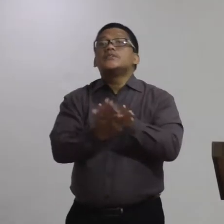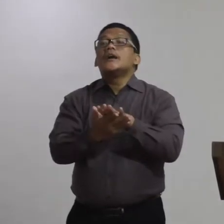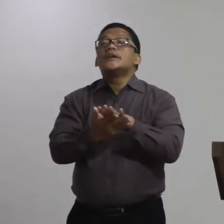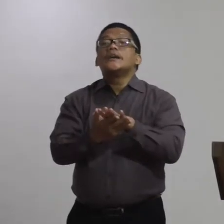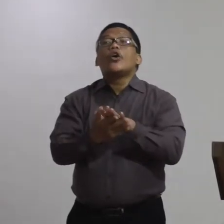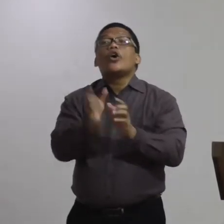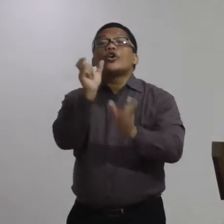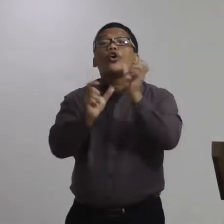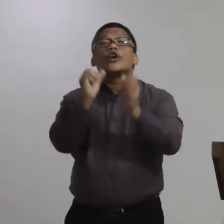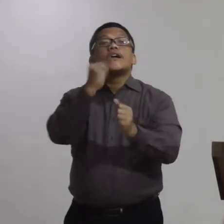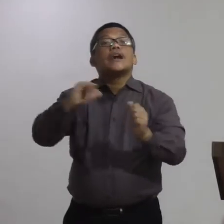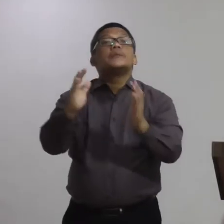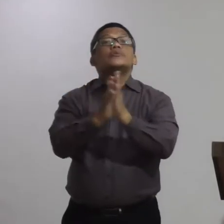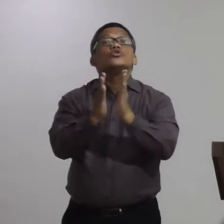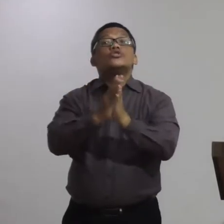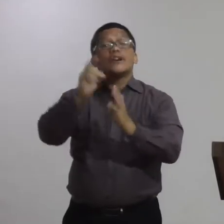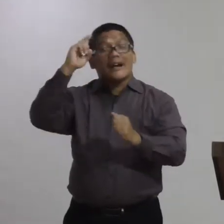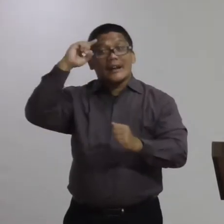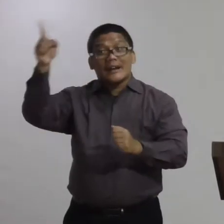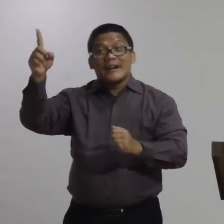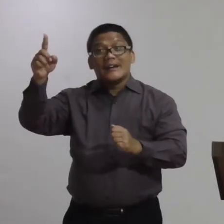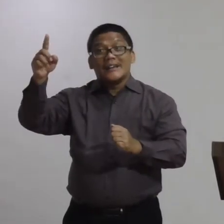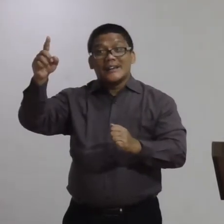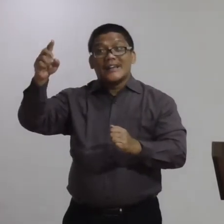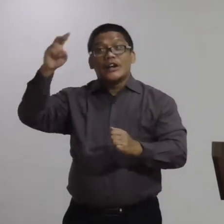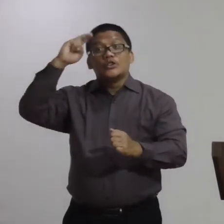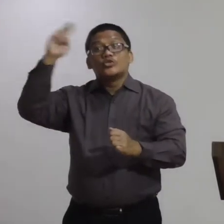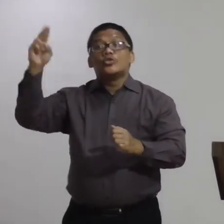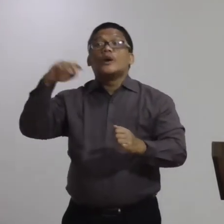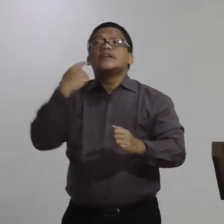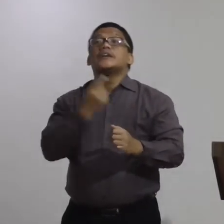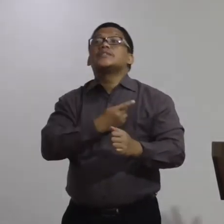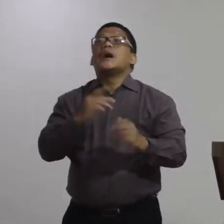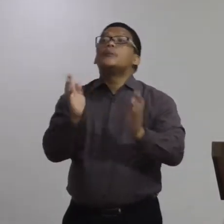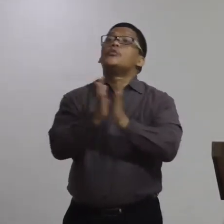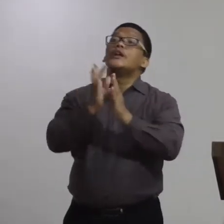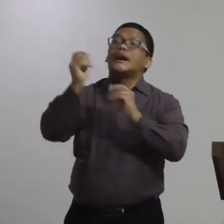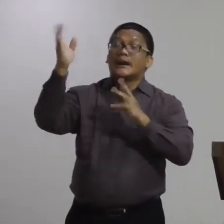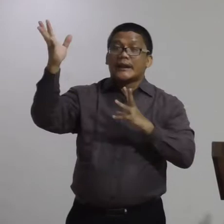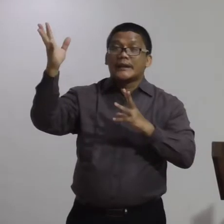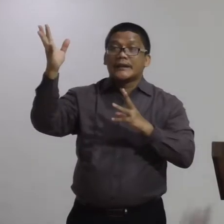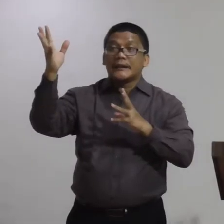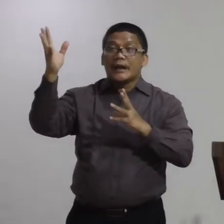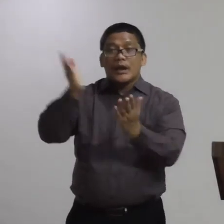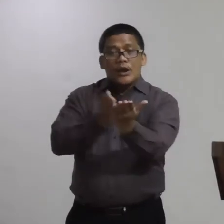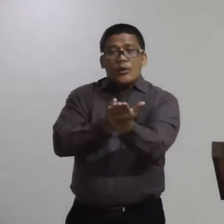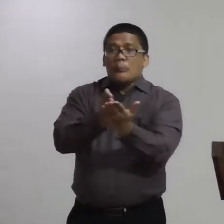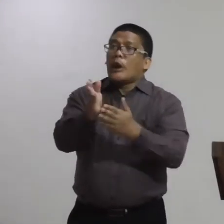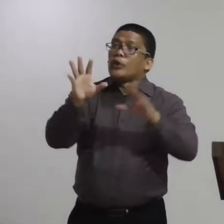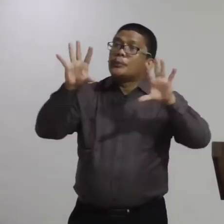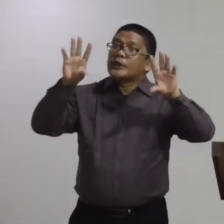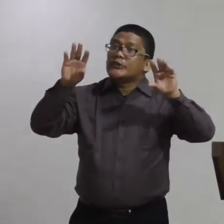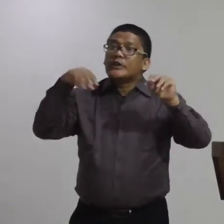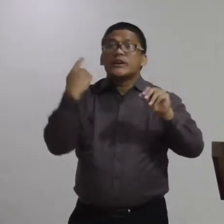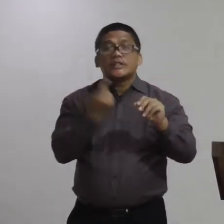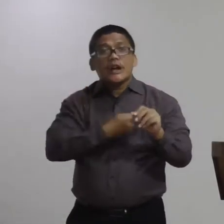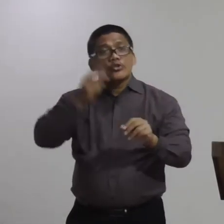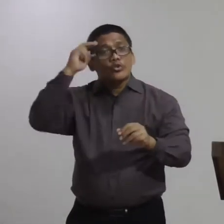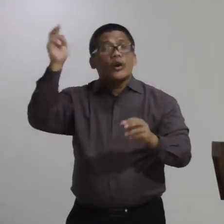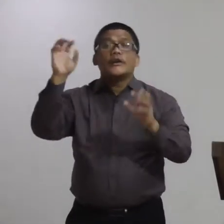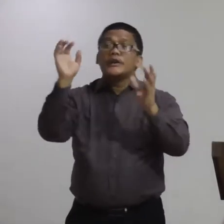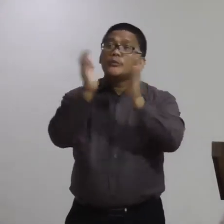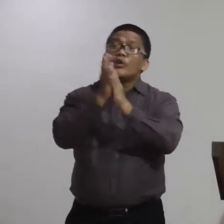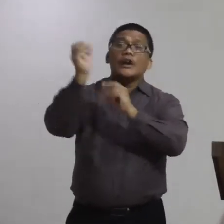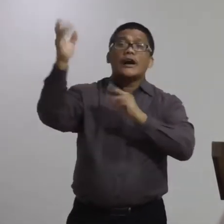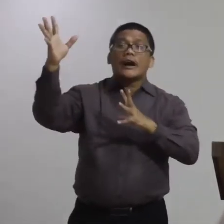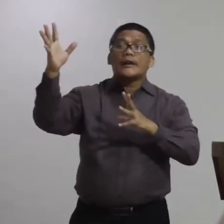Allah. Melalui hidup kita, Tuhan dipermuliakan. Melalui pekerjaan kita, Tuhan dipermuliakan.